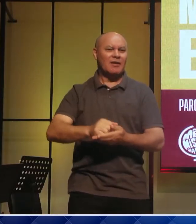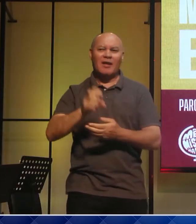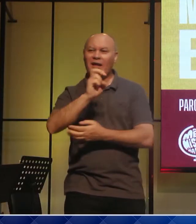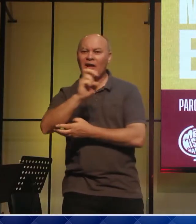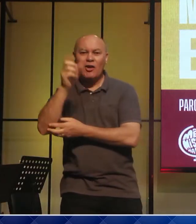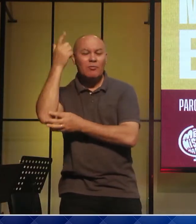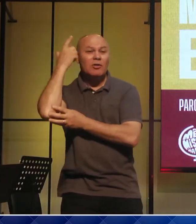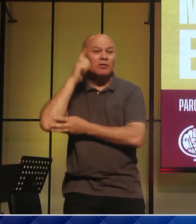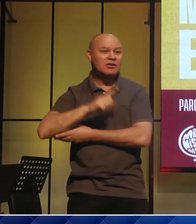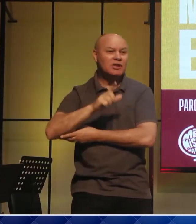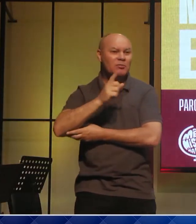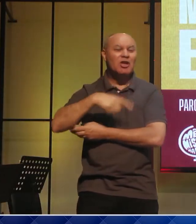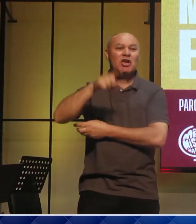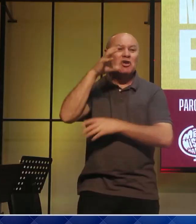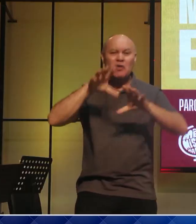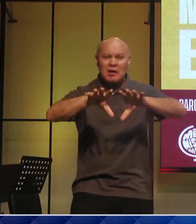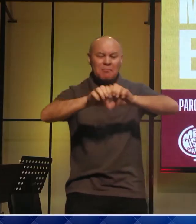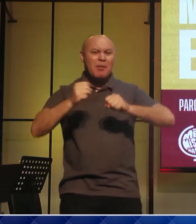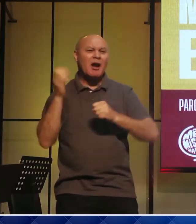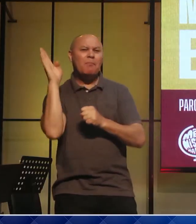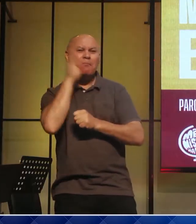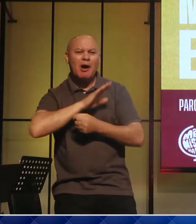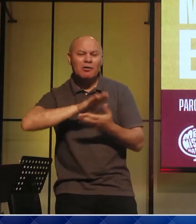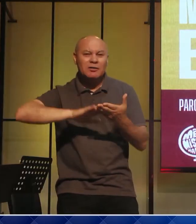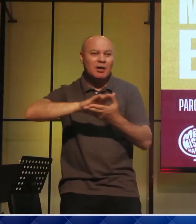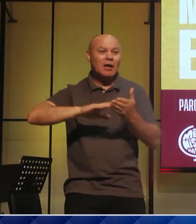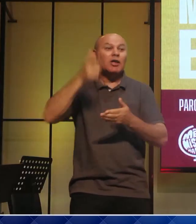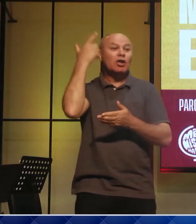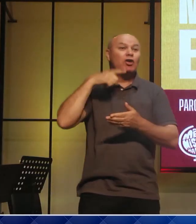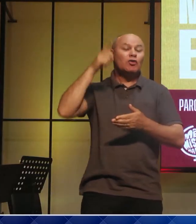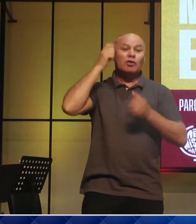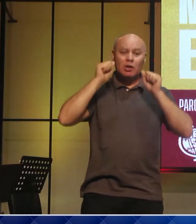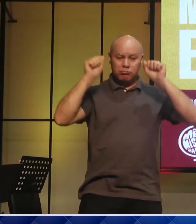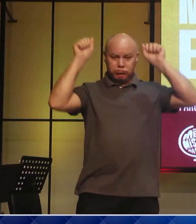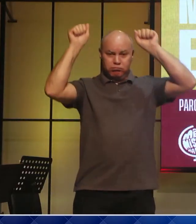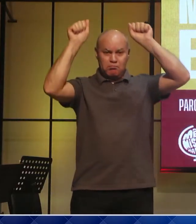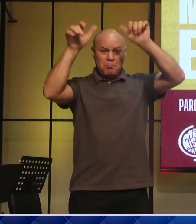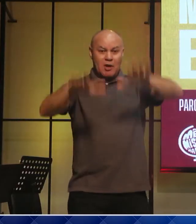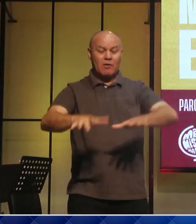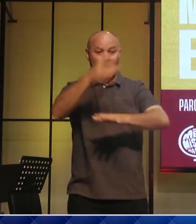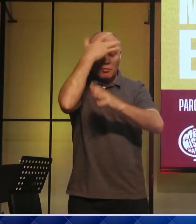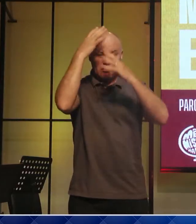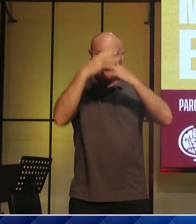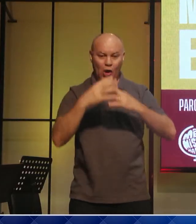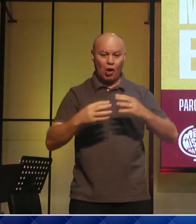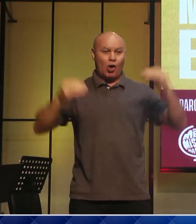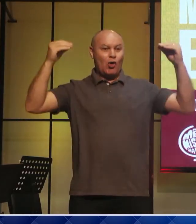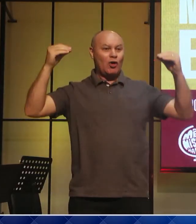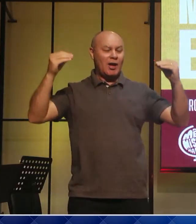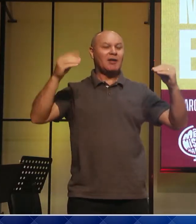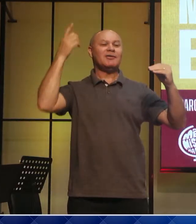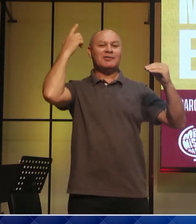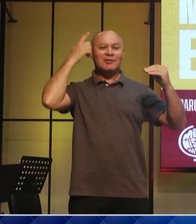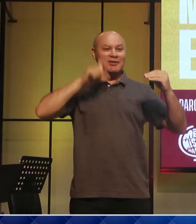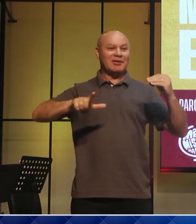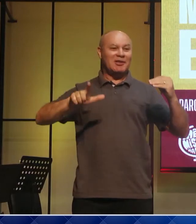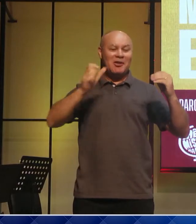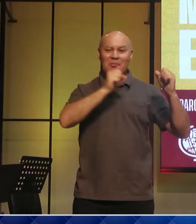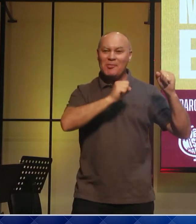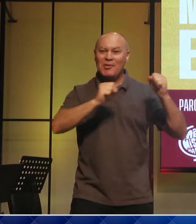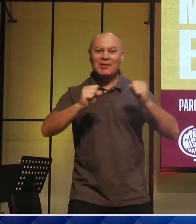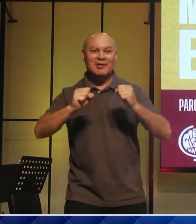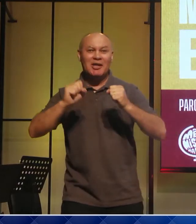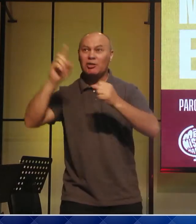pessoas seriam curadas, que a gente oraria e as pessoas seriam libertas. E o Deus de Pedro, que era onde